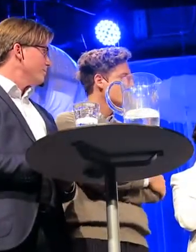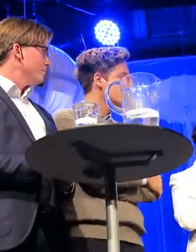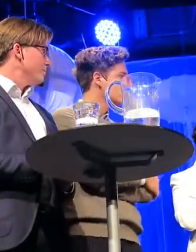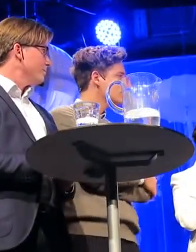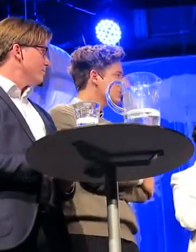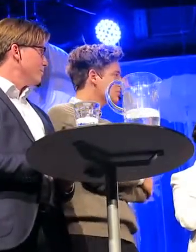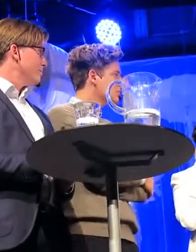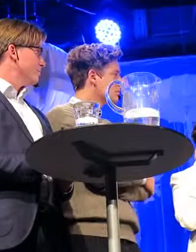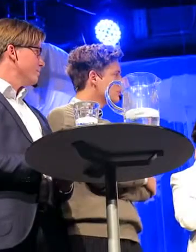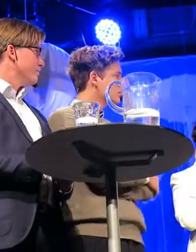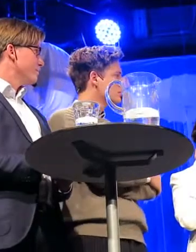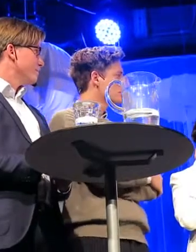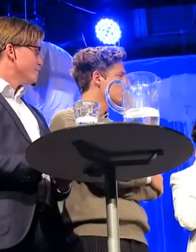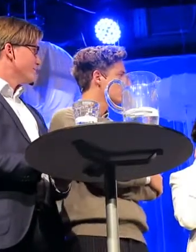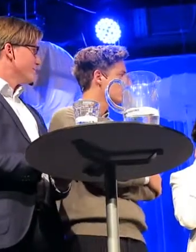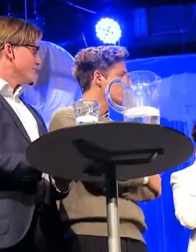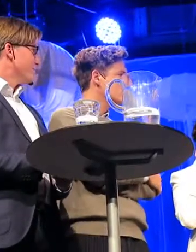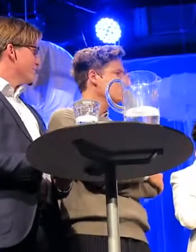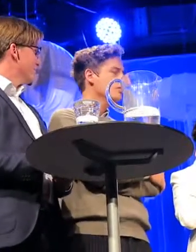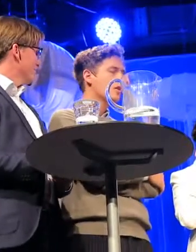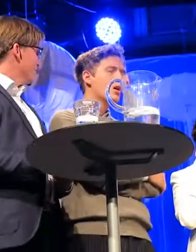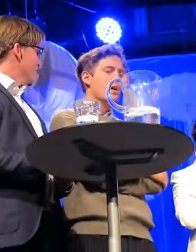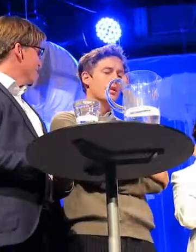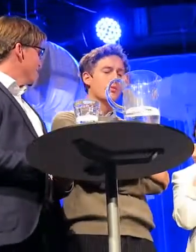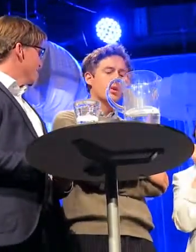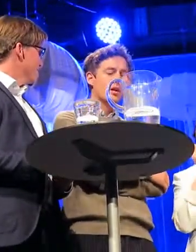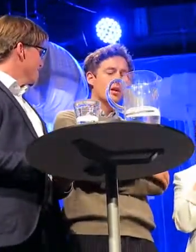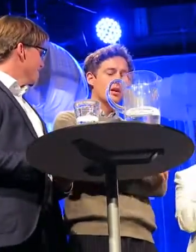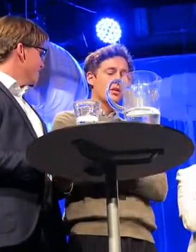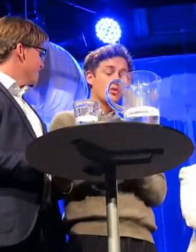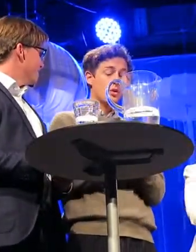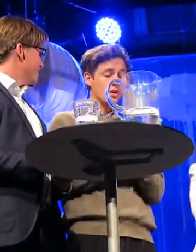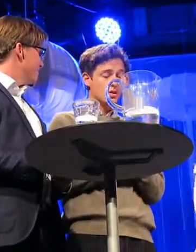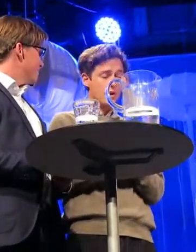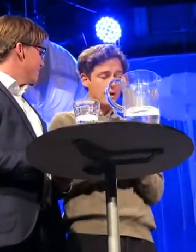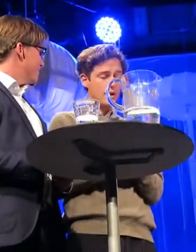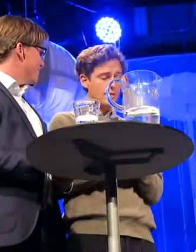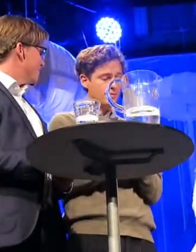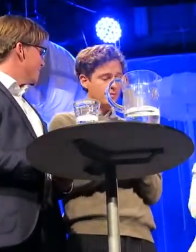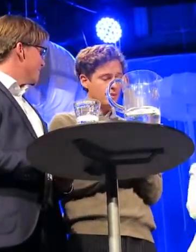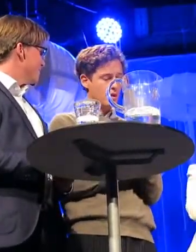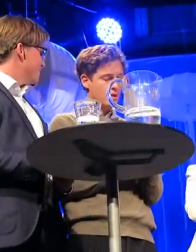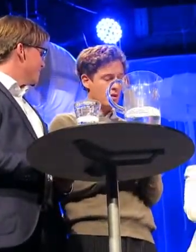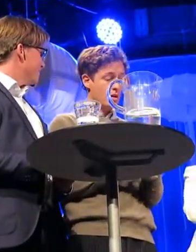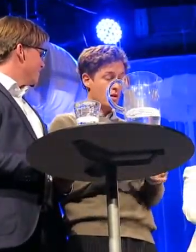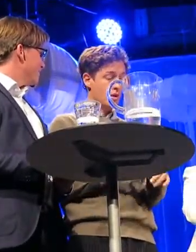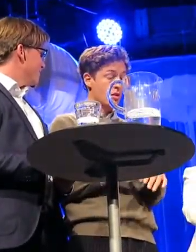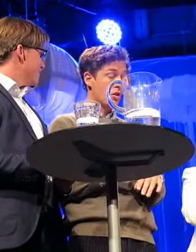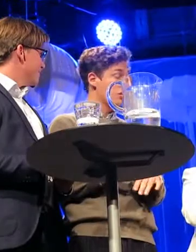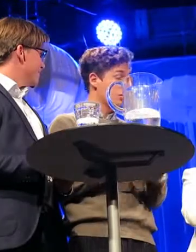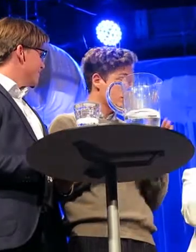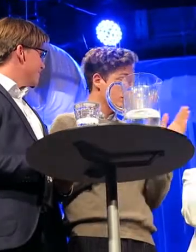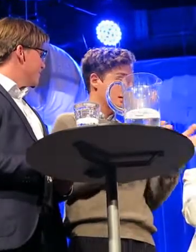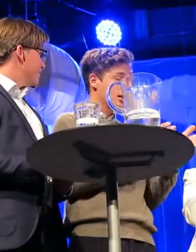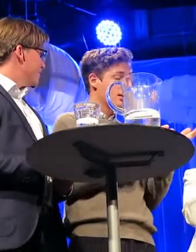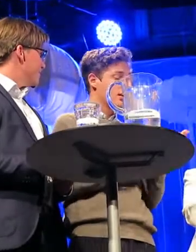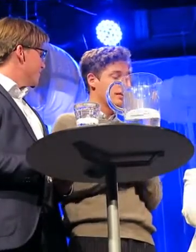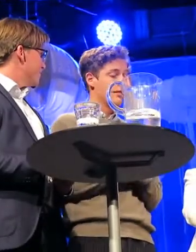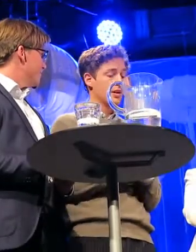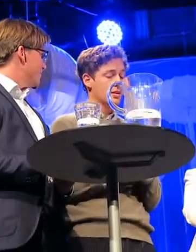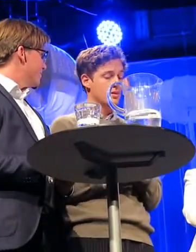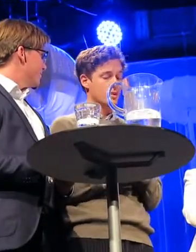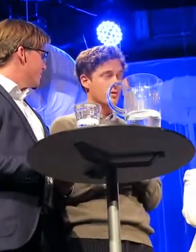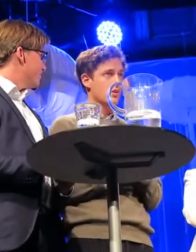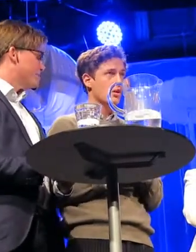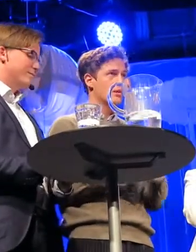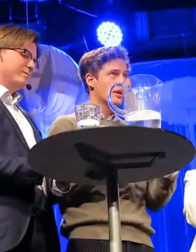om ökat koldioxidskatt och kvotplikt? Nej, men så det är ja eller nej alltså. Jag tycker också att det